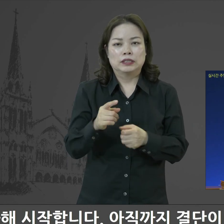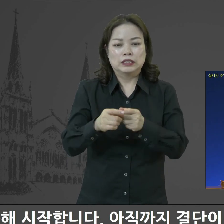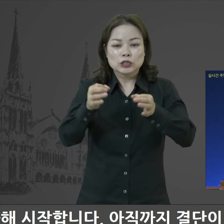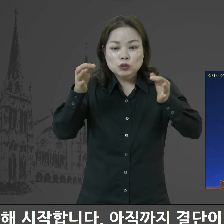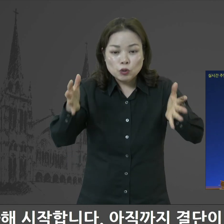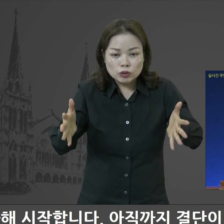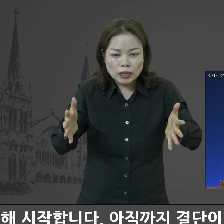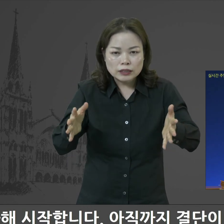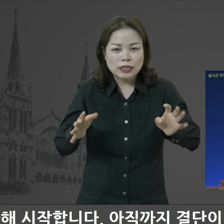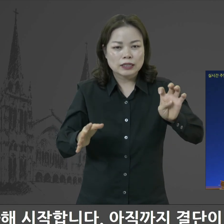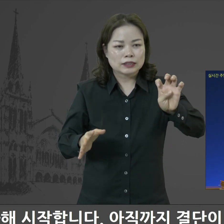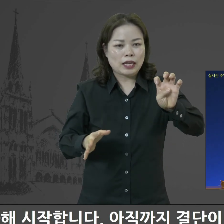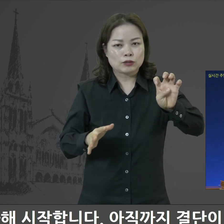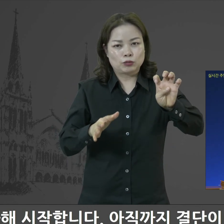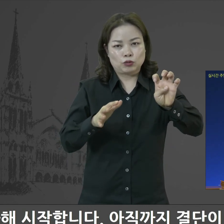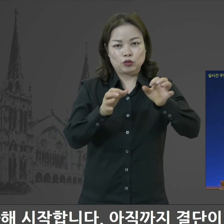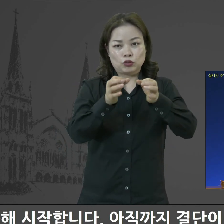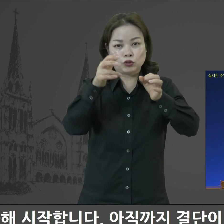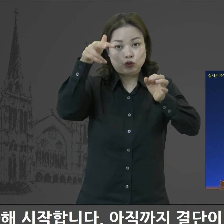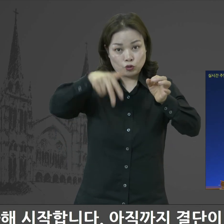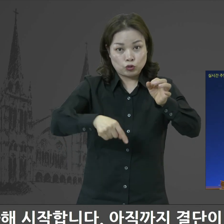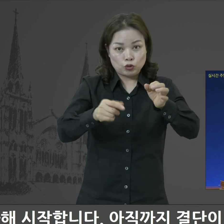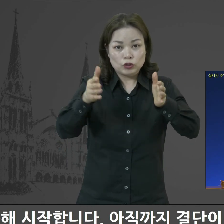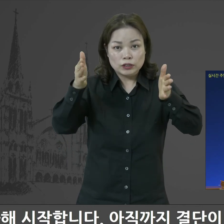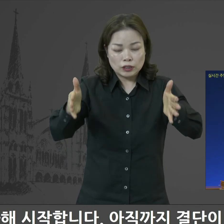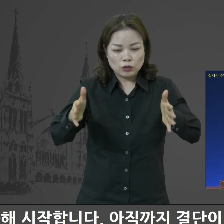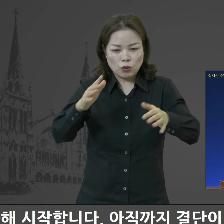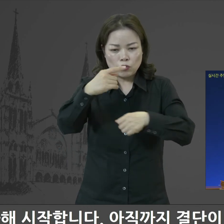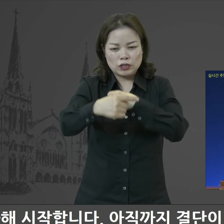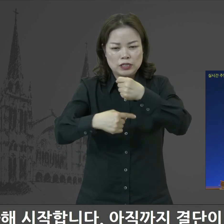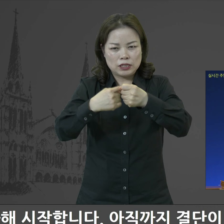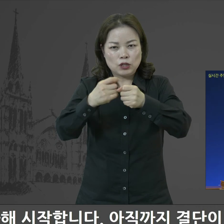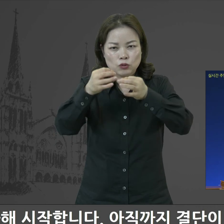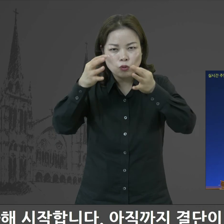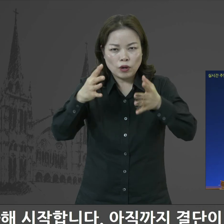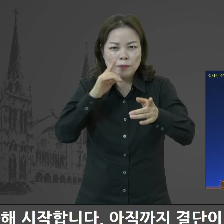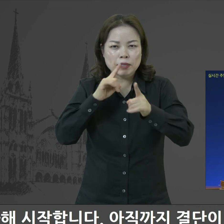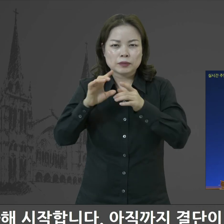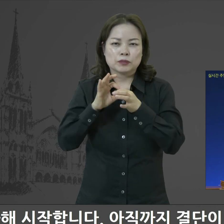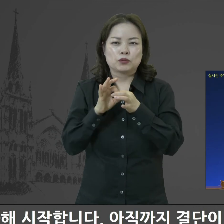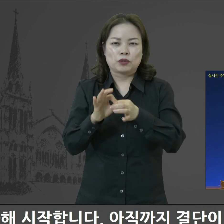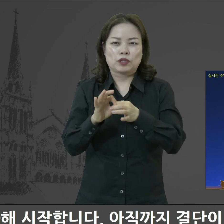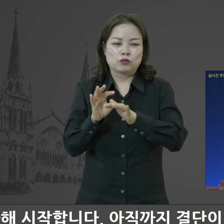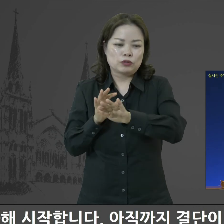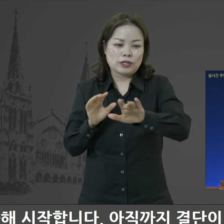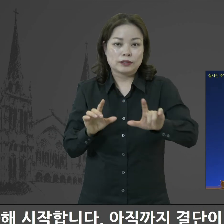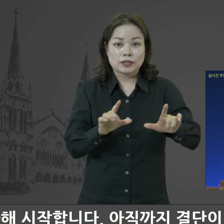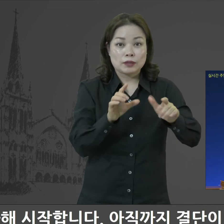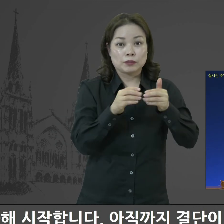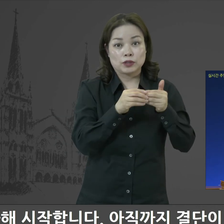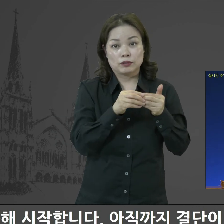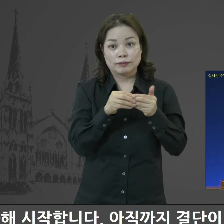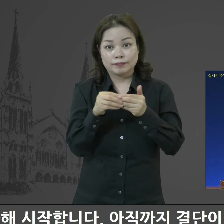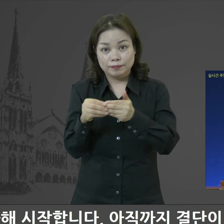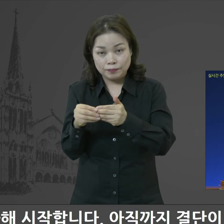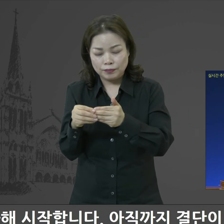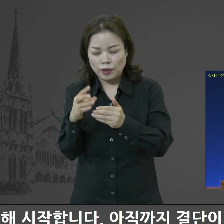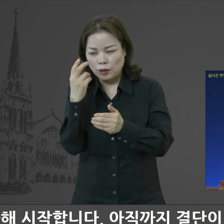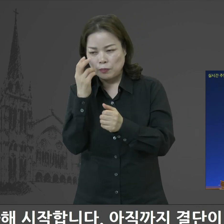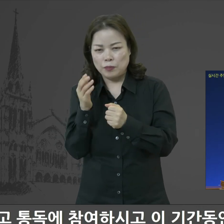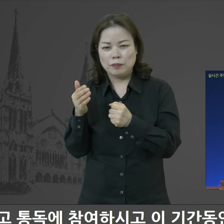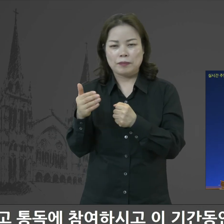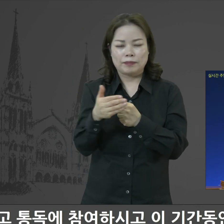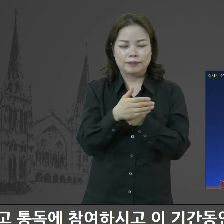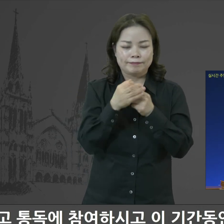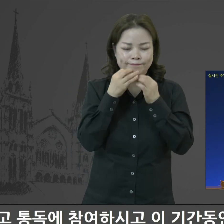이 40주간의 기간을 통해서 올 한 해 동안 하나님의 말씀을 통해서 우리의 삶이 인도되어지고 보호받을 수